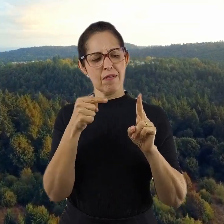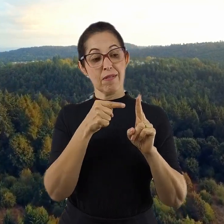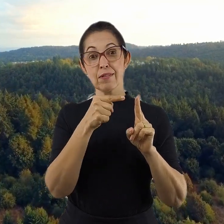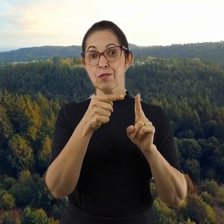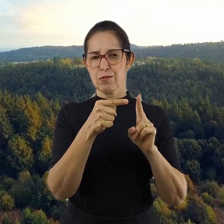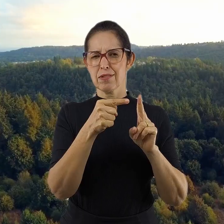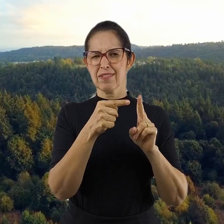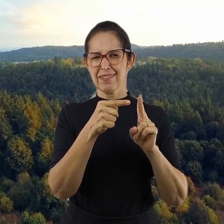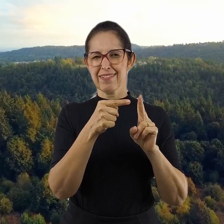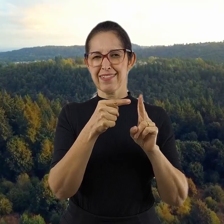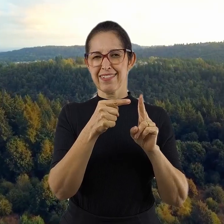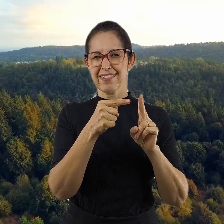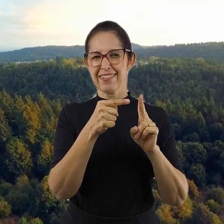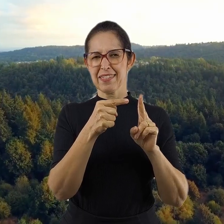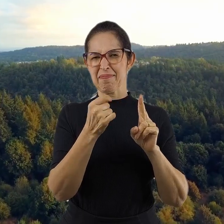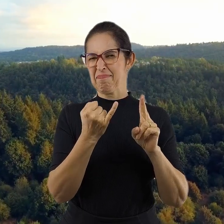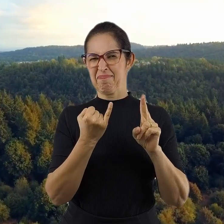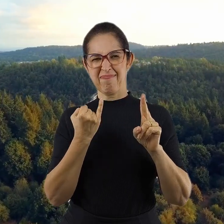Preste atenção,